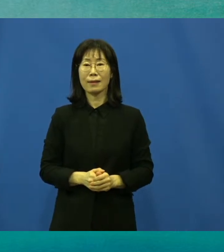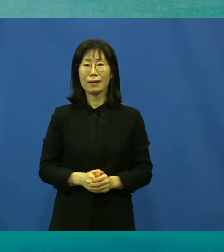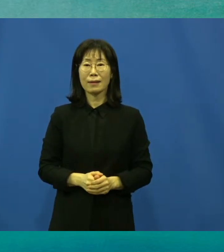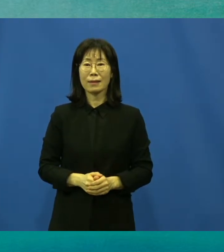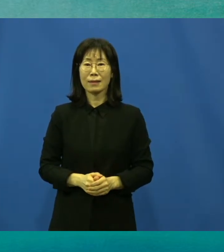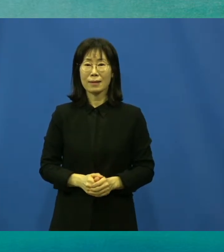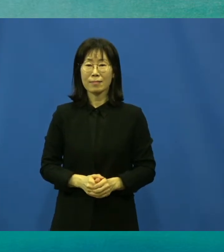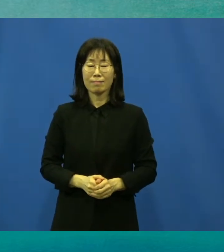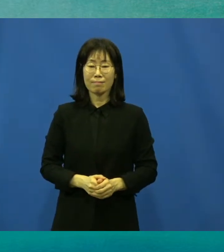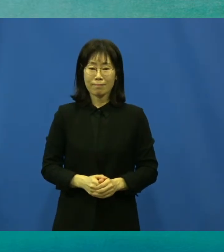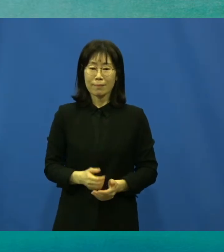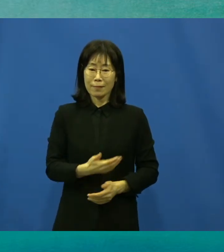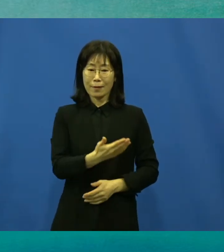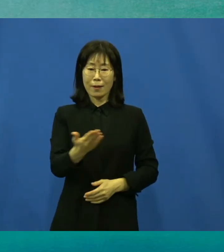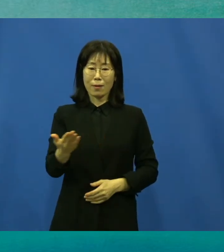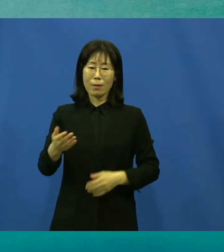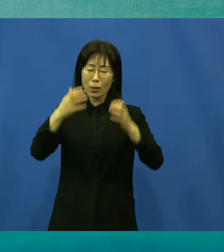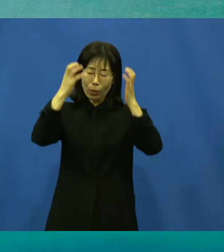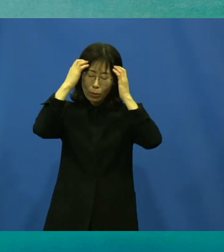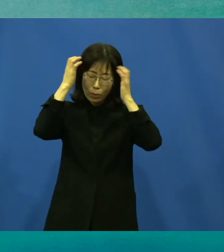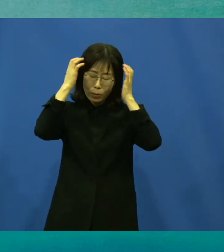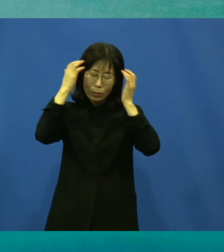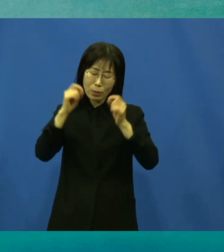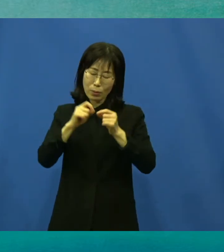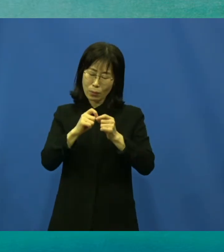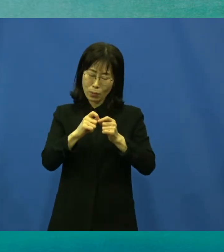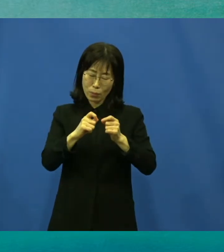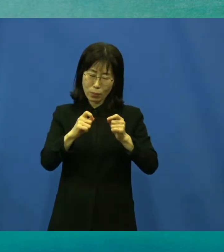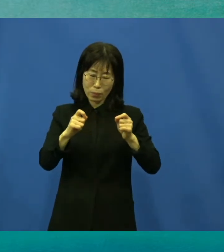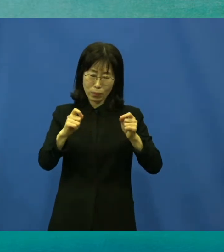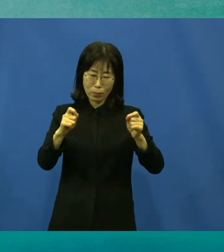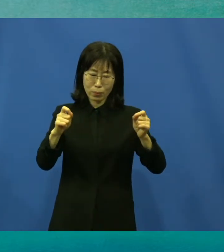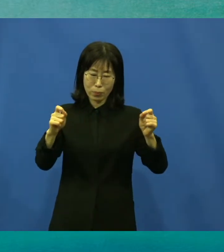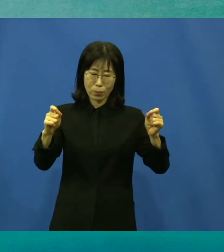있다 보면 그 고통에 적응해요, 인간이.